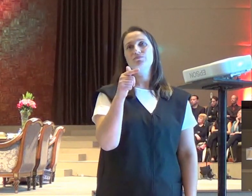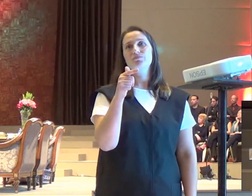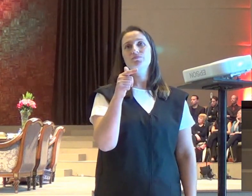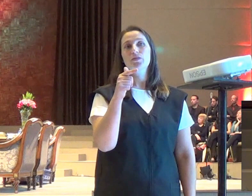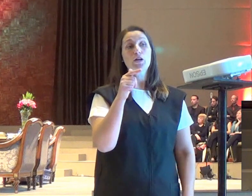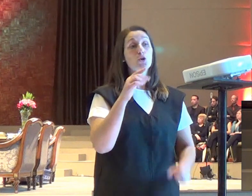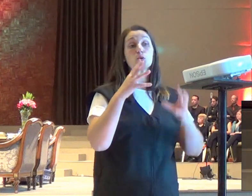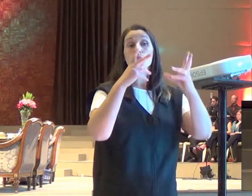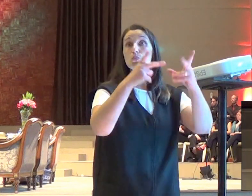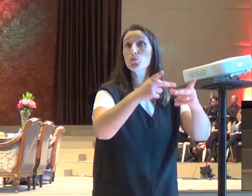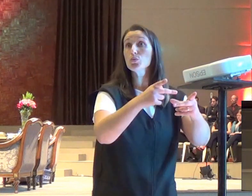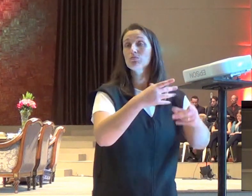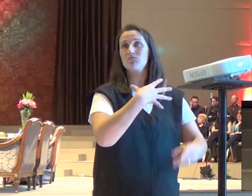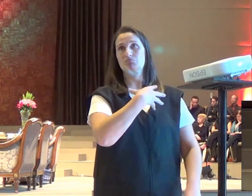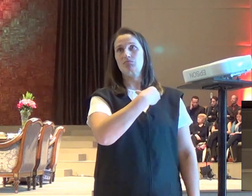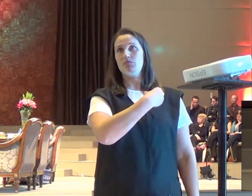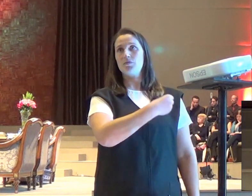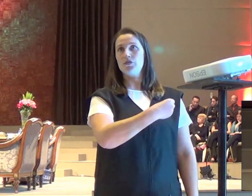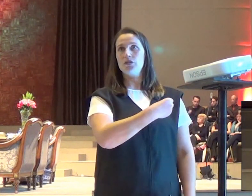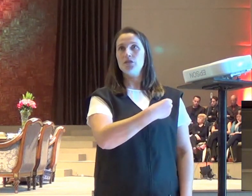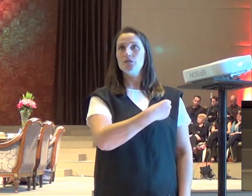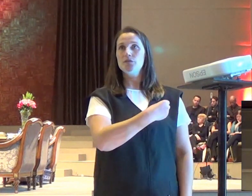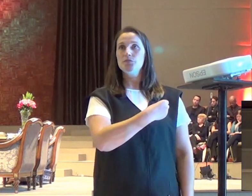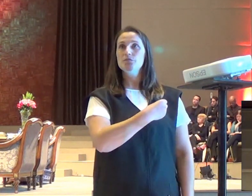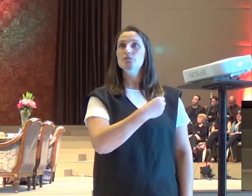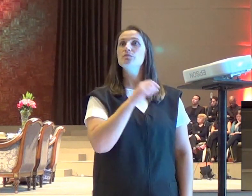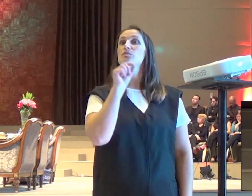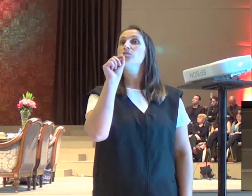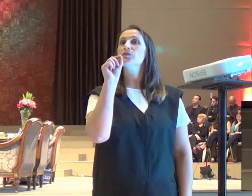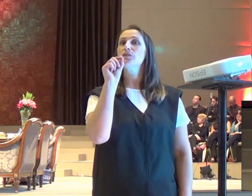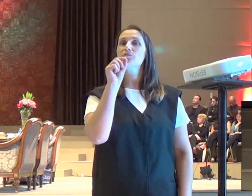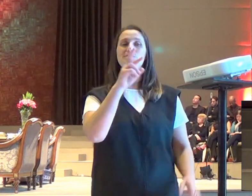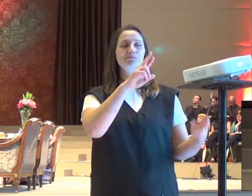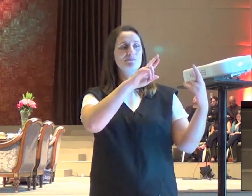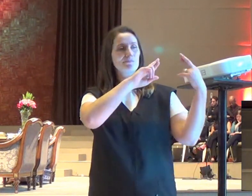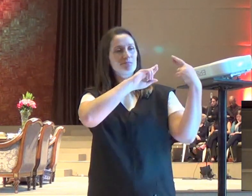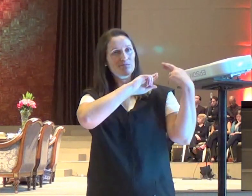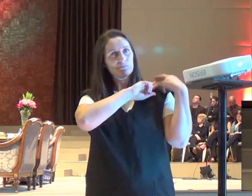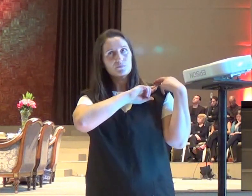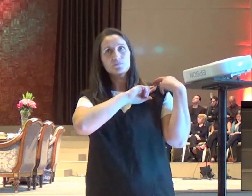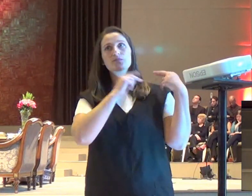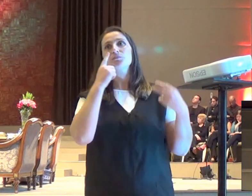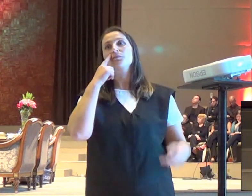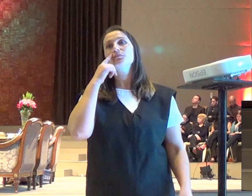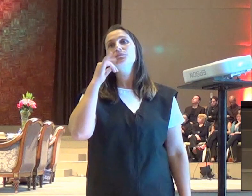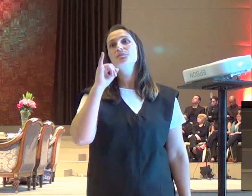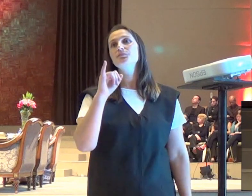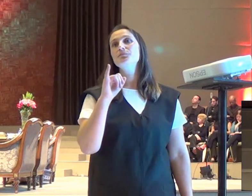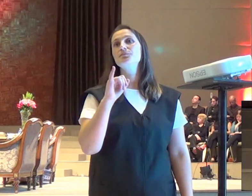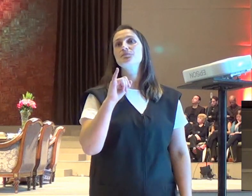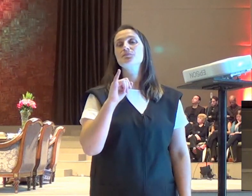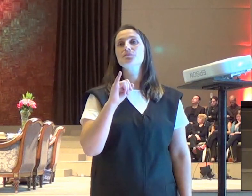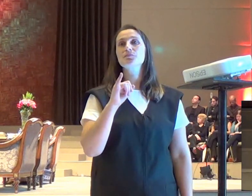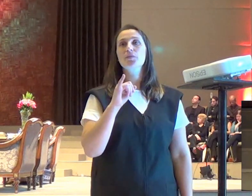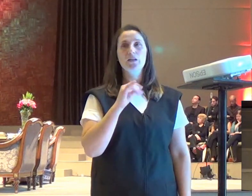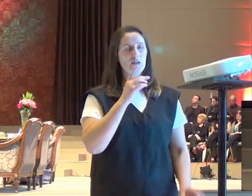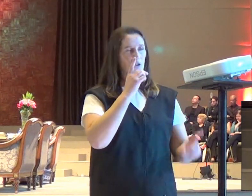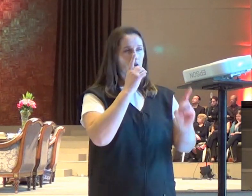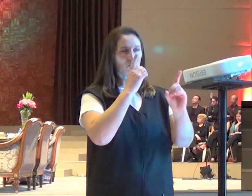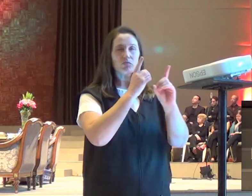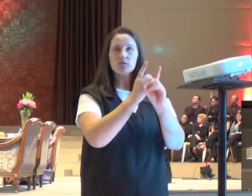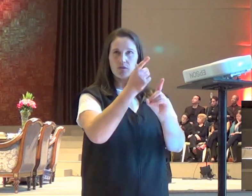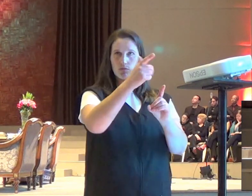filhos, e esse era papel do pai, a gente vai encontrar um outro exemplo